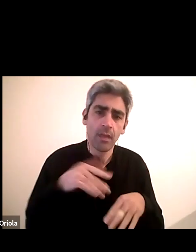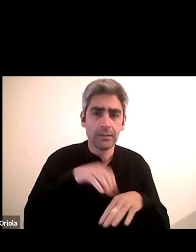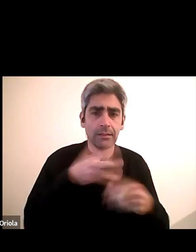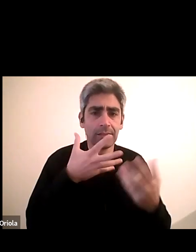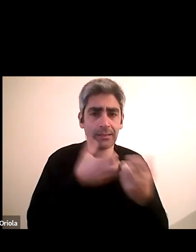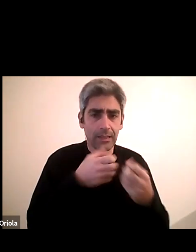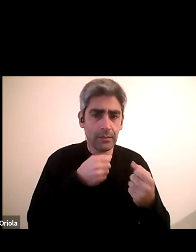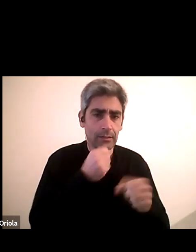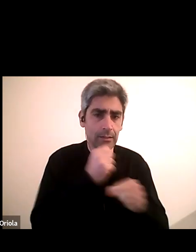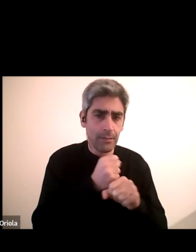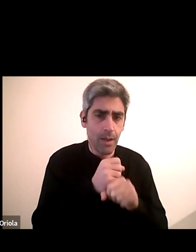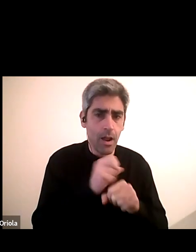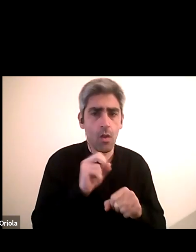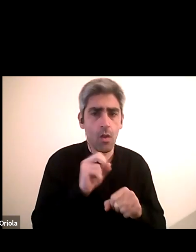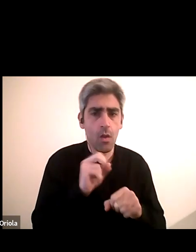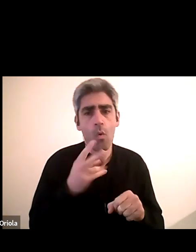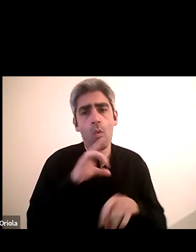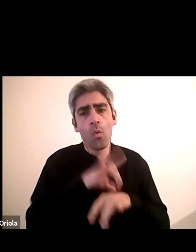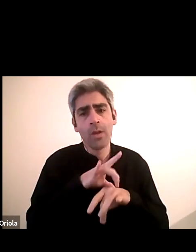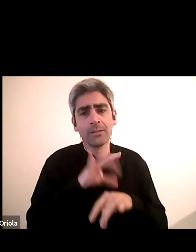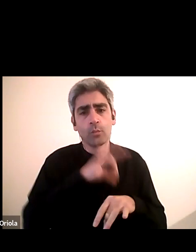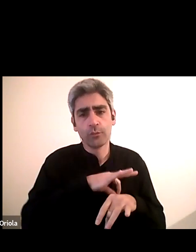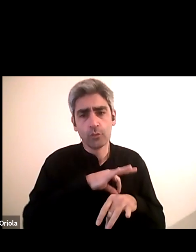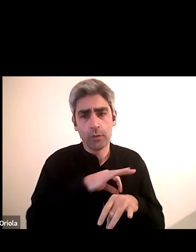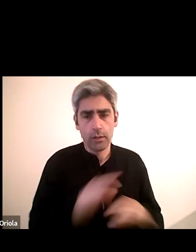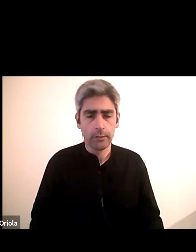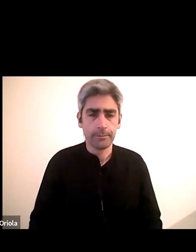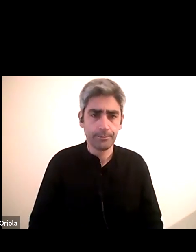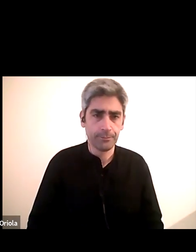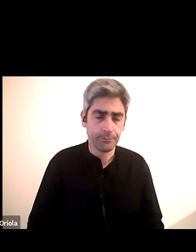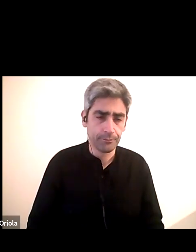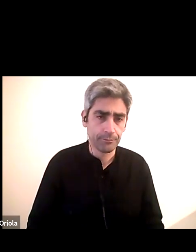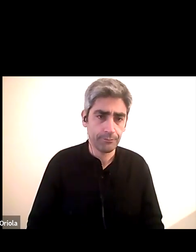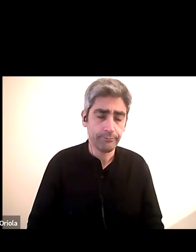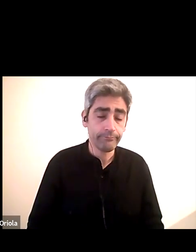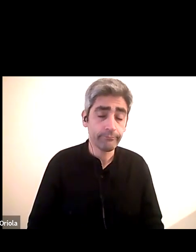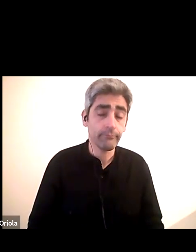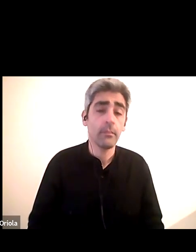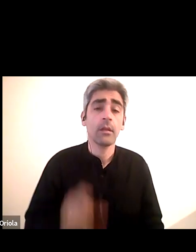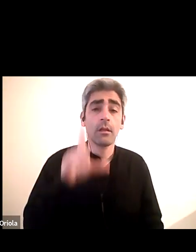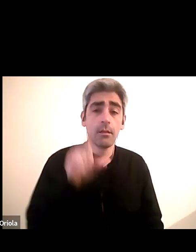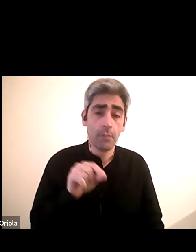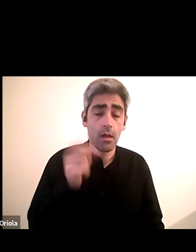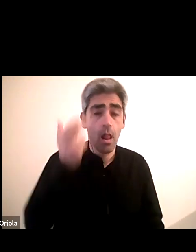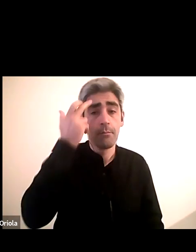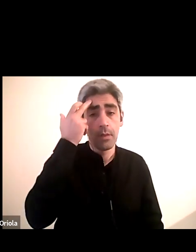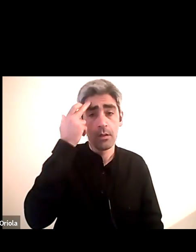doenças profissionais. E também, algo que, e foi por isso que me